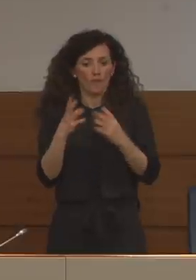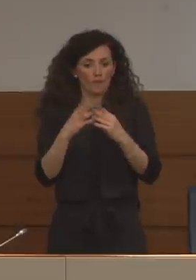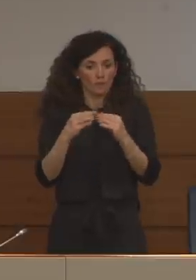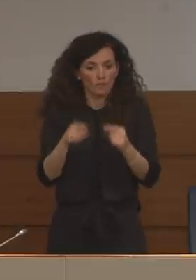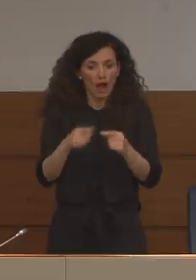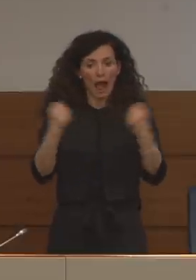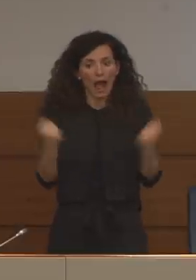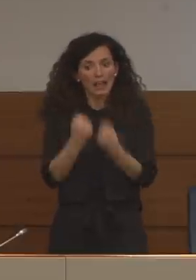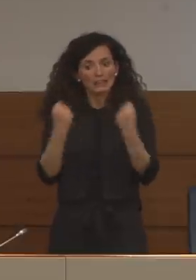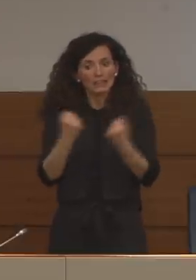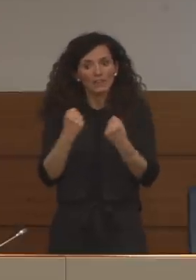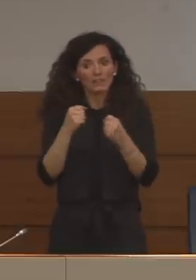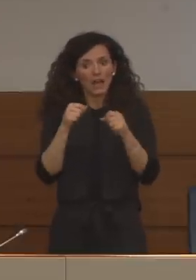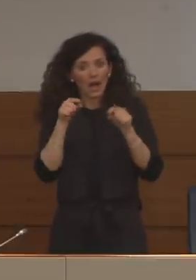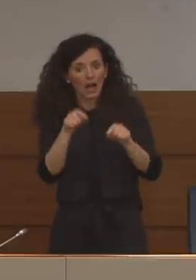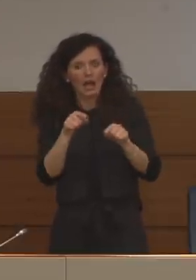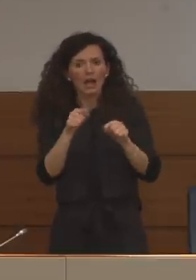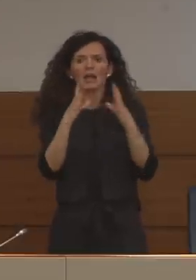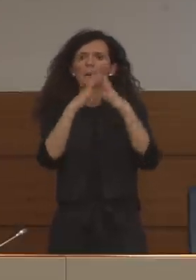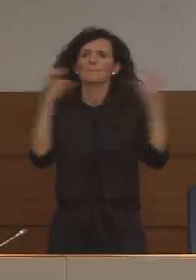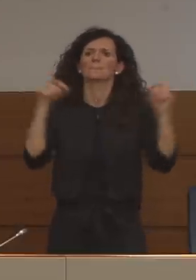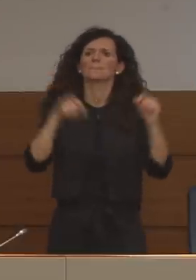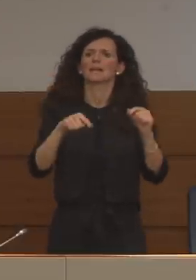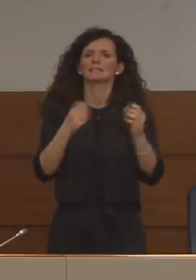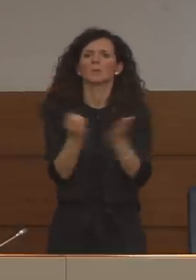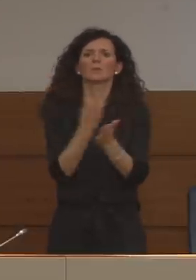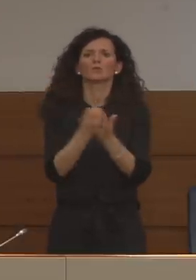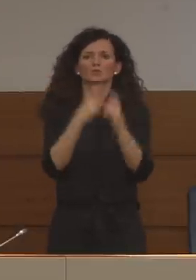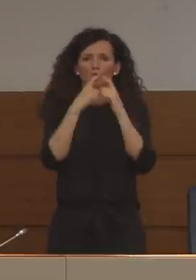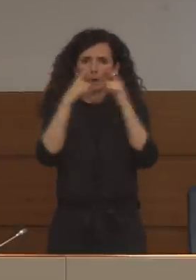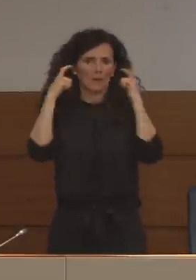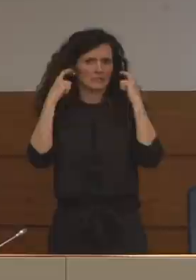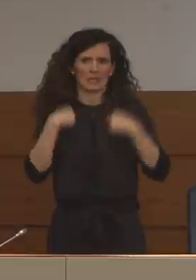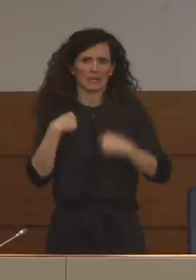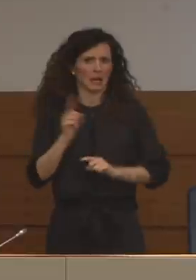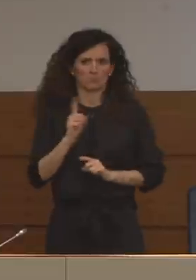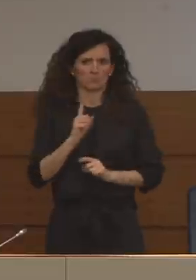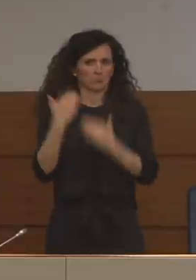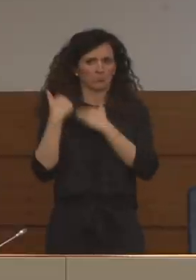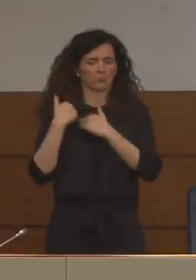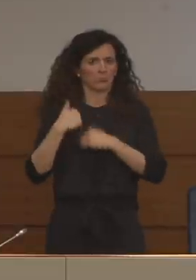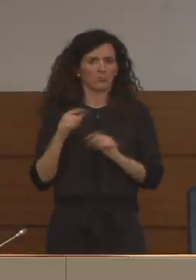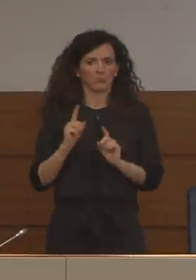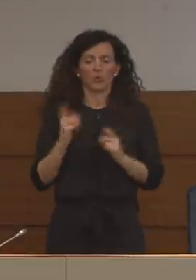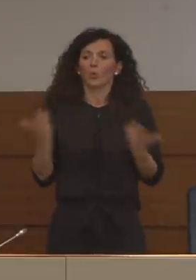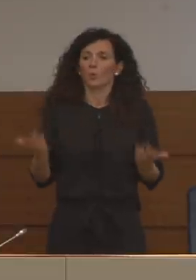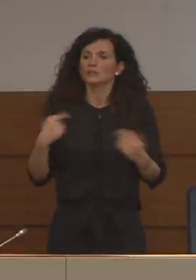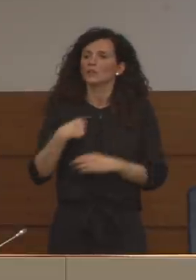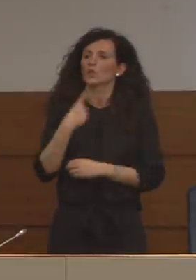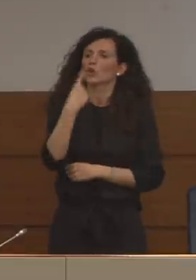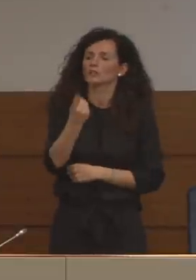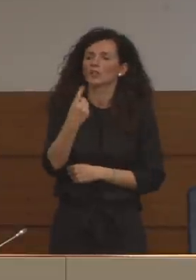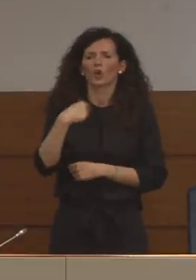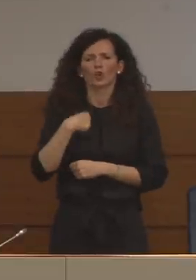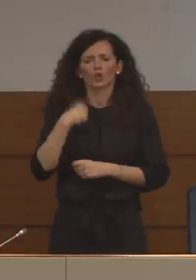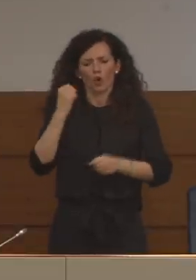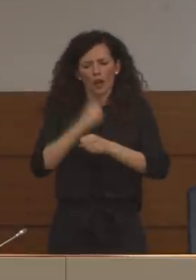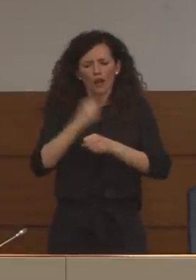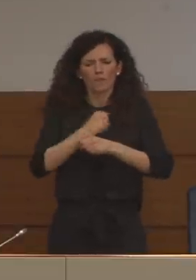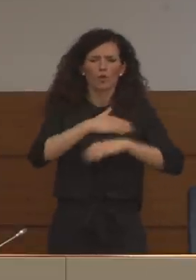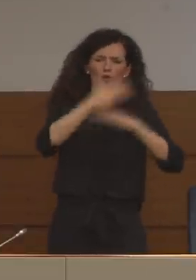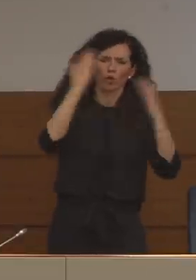un'attività di impresa sulla produzione delle mascherine quindi le dico io lavoro notte e giorno